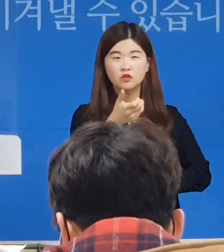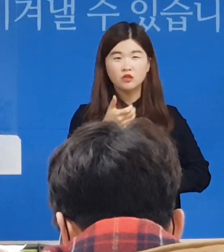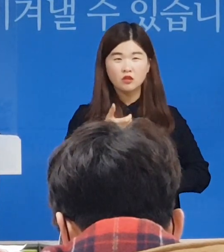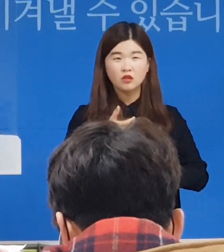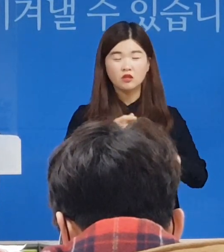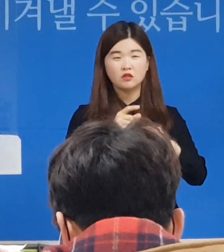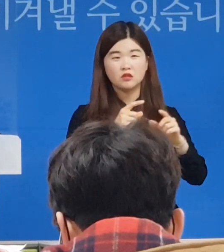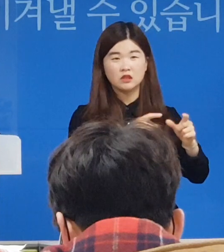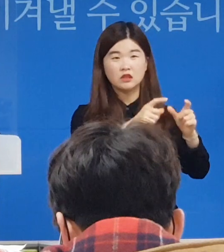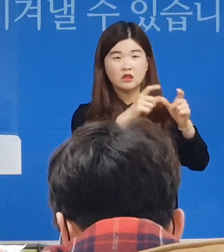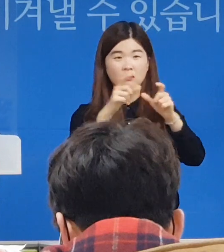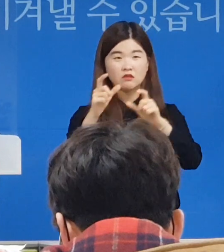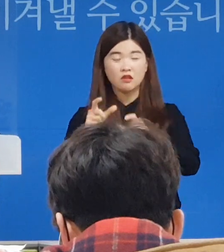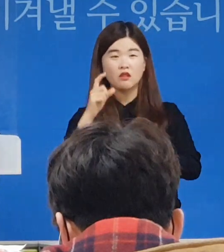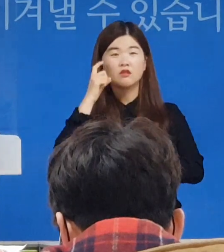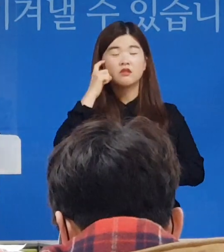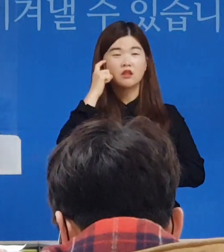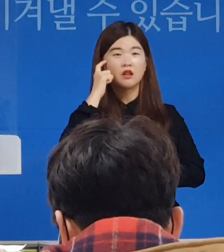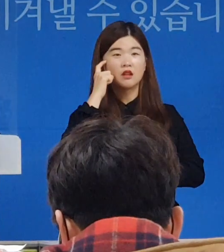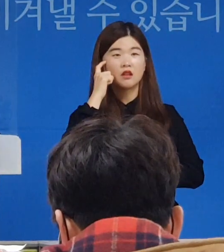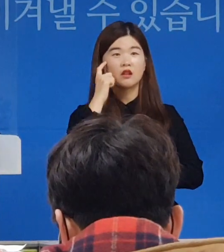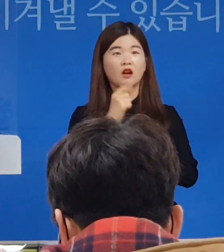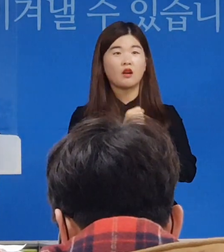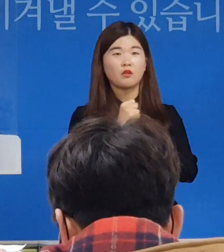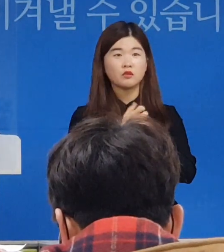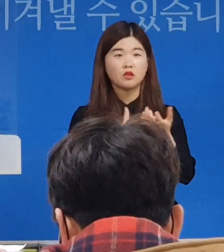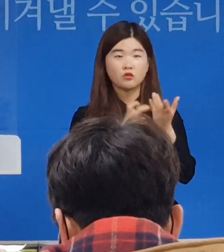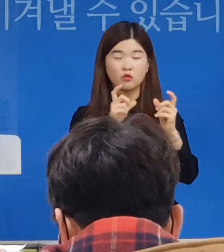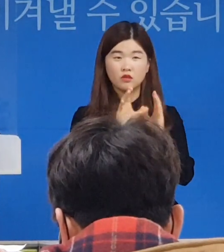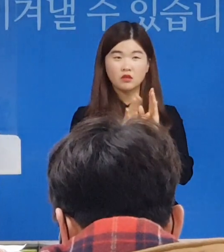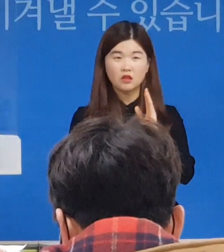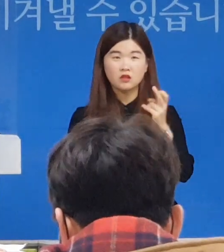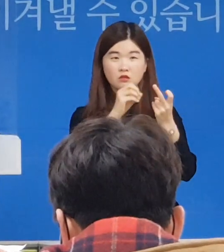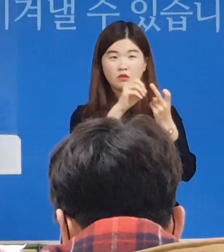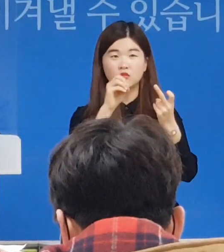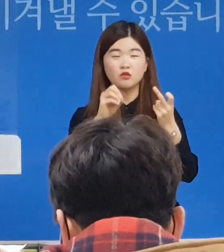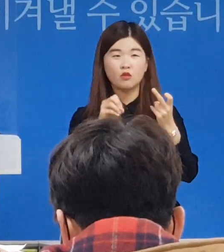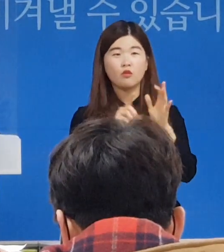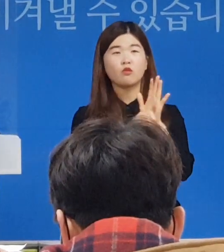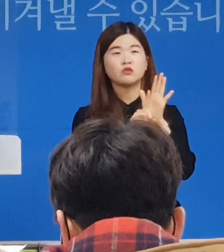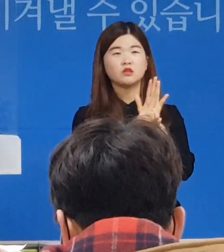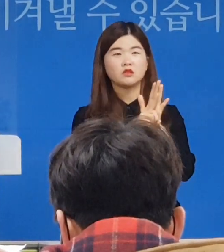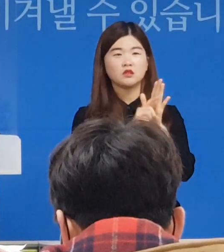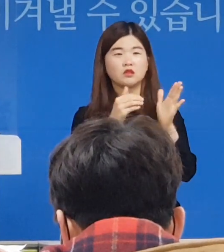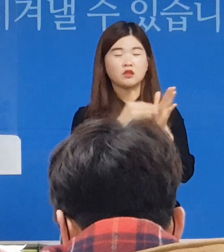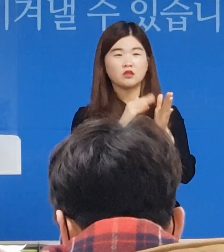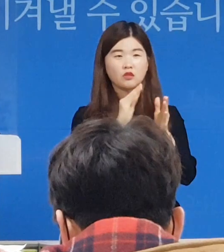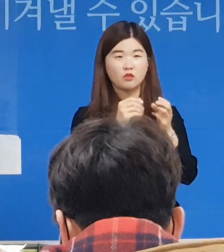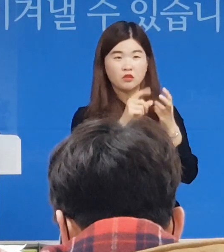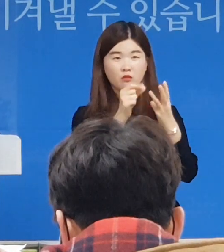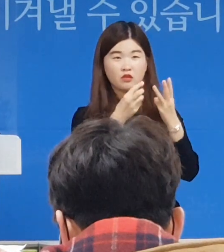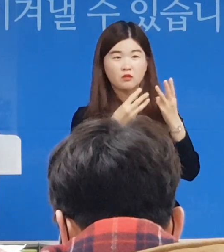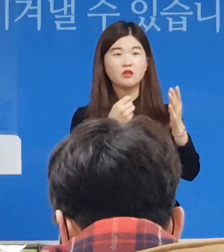지자체가 부담해야 되는 금액을 고려해서 그 제주도인 경우에는 이제 12%로 이렇게 고시가 됐습니다. 금년 3월